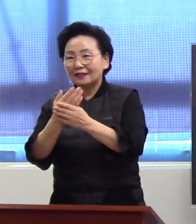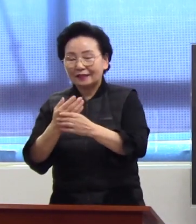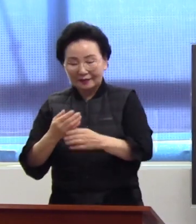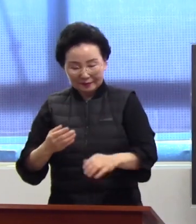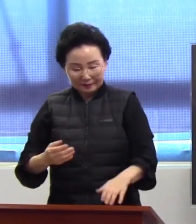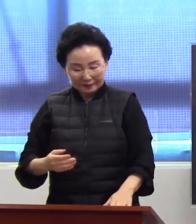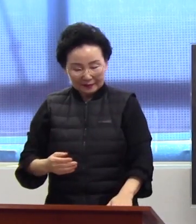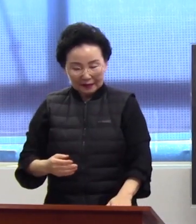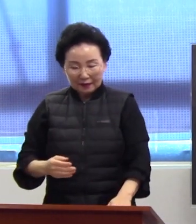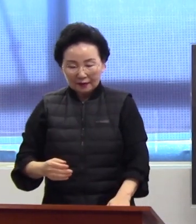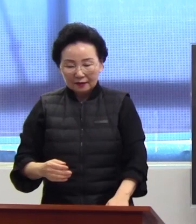생겼는데